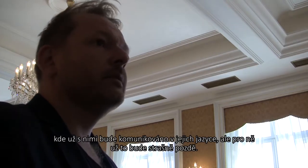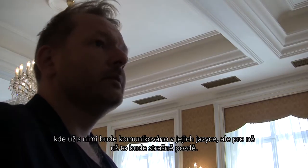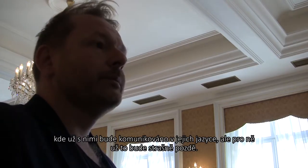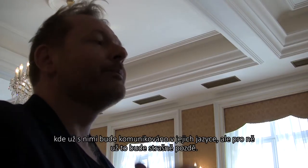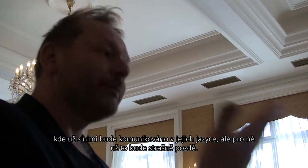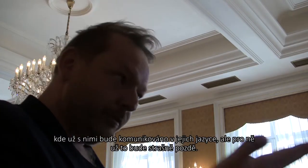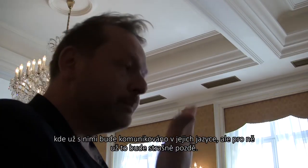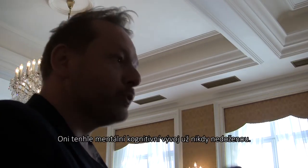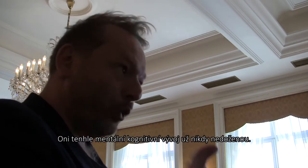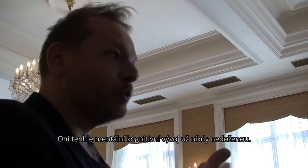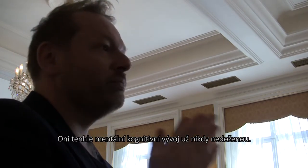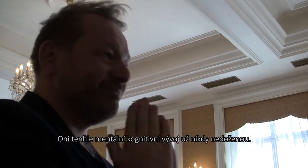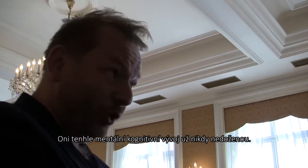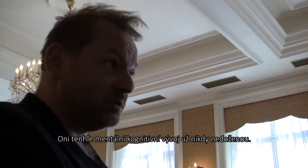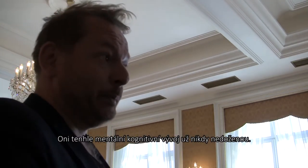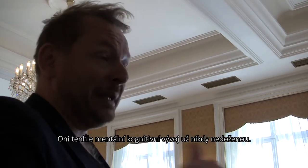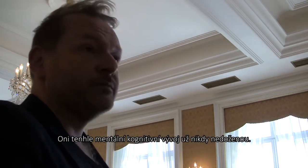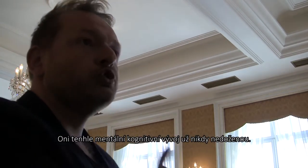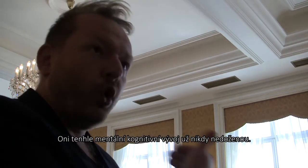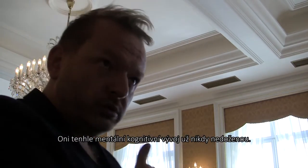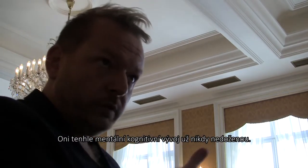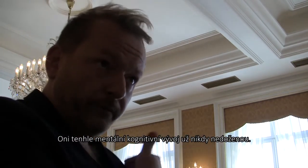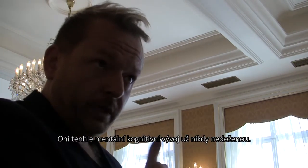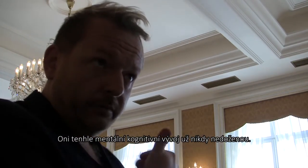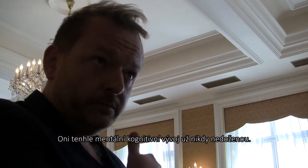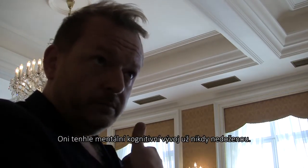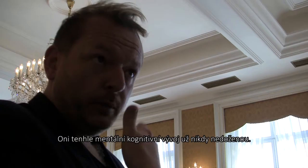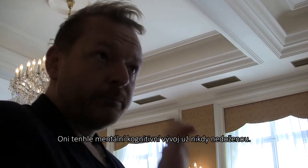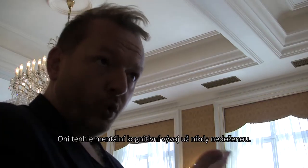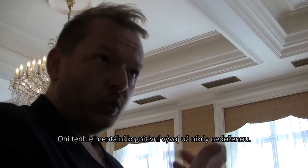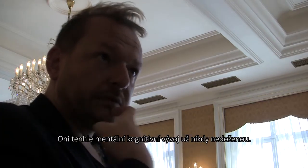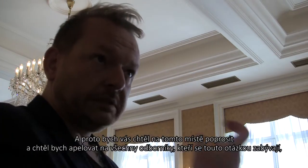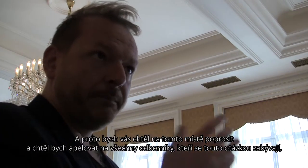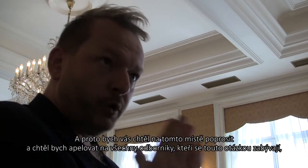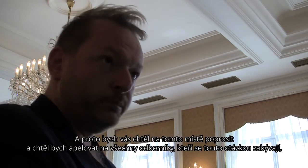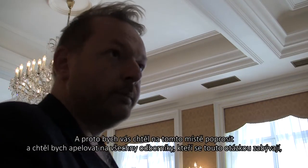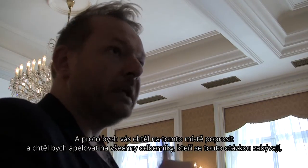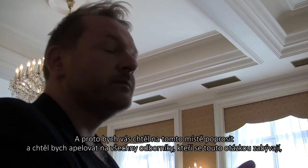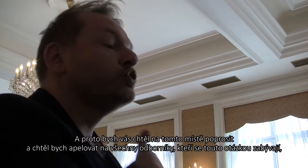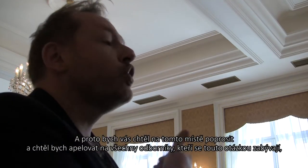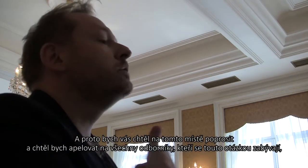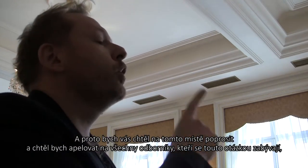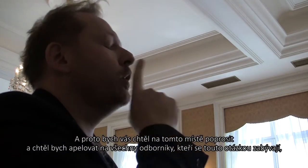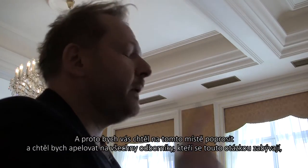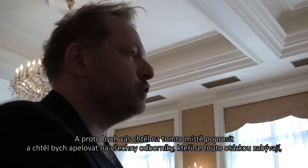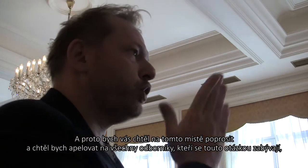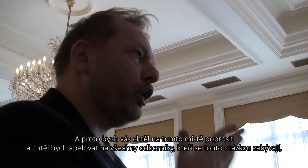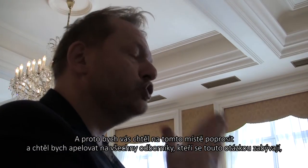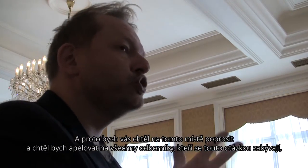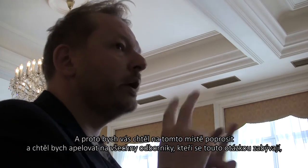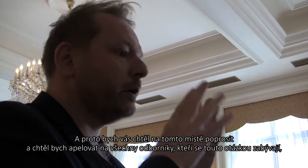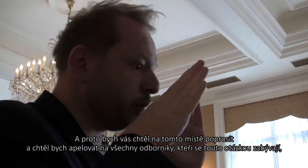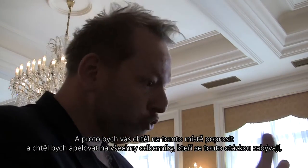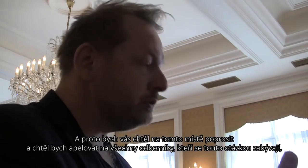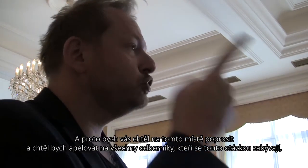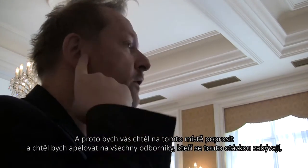pro ně už to bude strašně pozdě. Oni tenhle ten mentální, kognitivní vývoj už nikdy nedoženou. A proto já bych vás chtěl bych vás poprosit